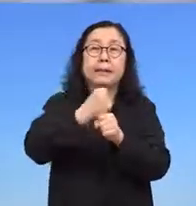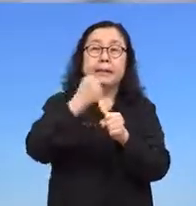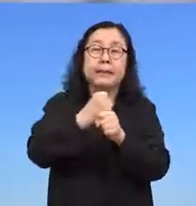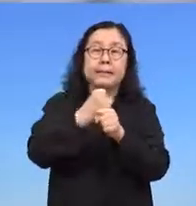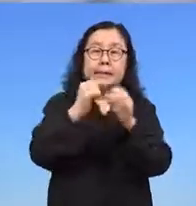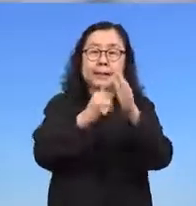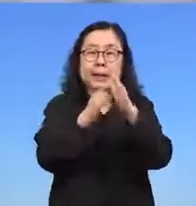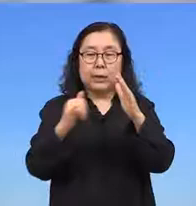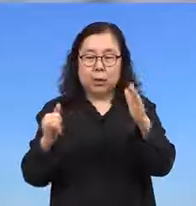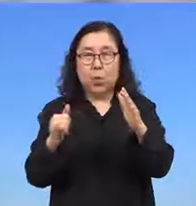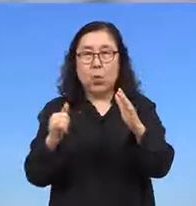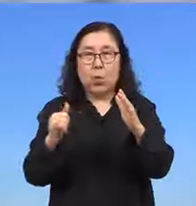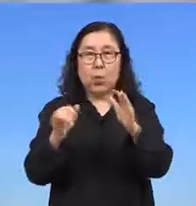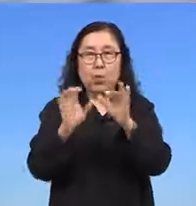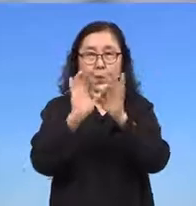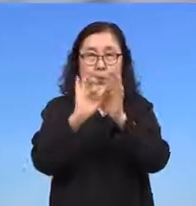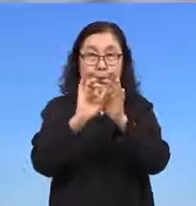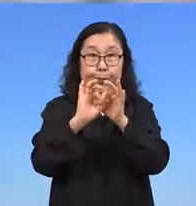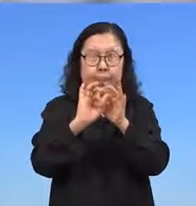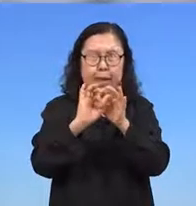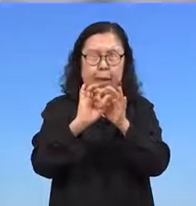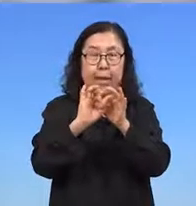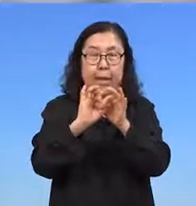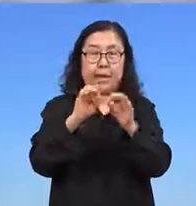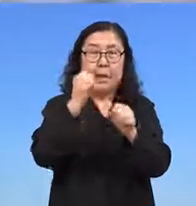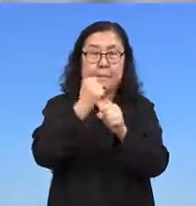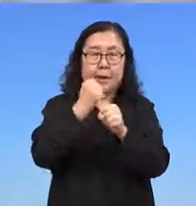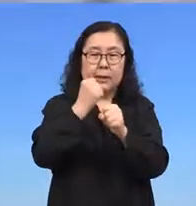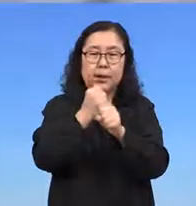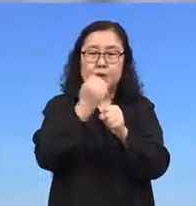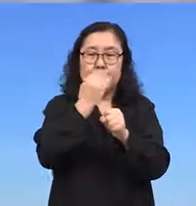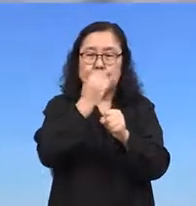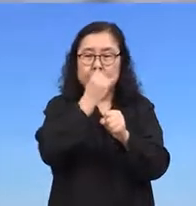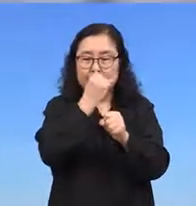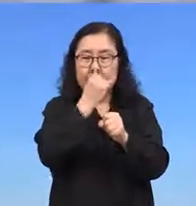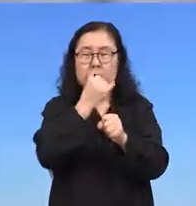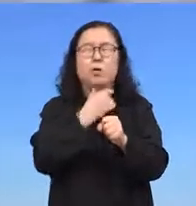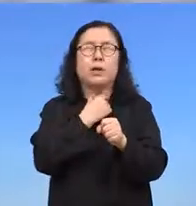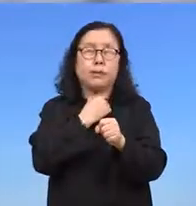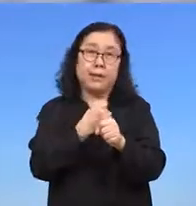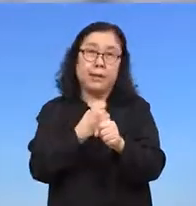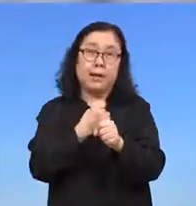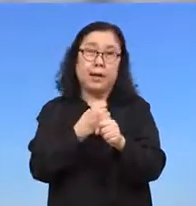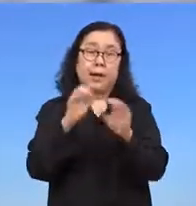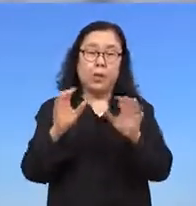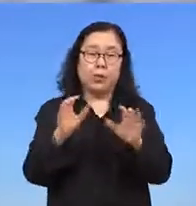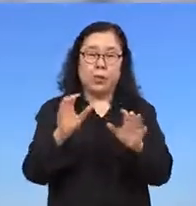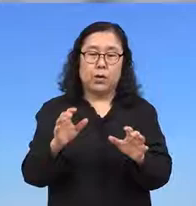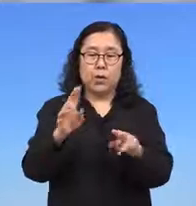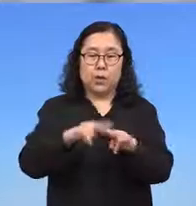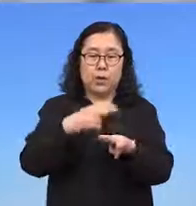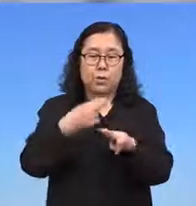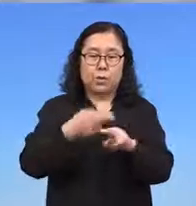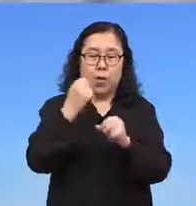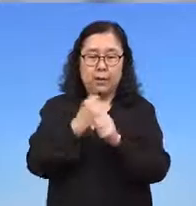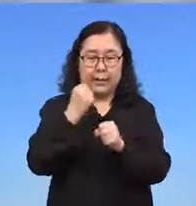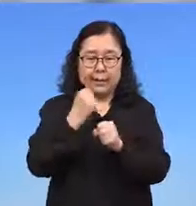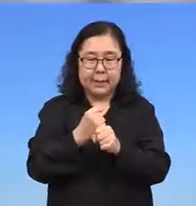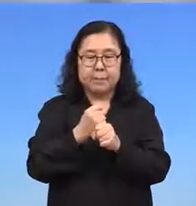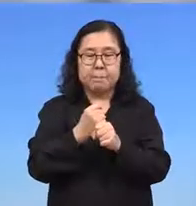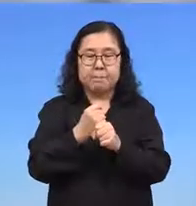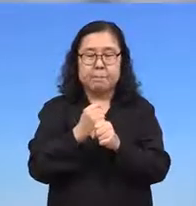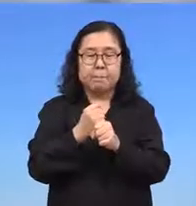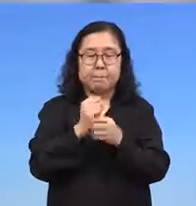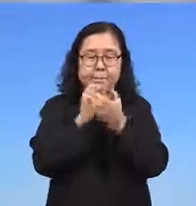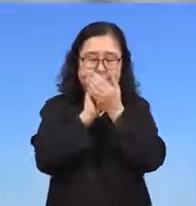주님과 함께하는 가족 간의 성탄 축제가 벌어지게 되시기를 바랍니다. 이게 오늘을 선물로 만드는